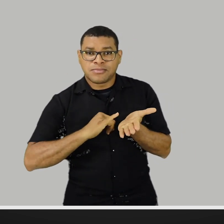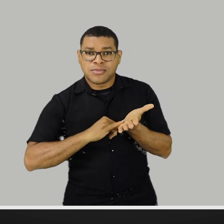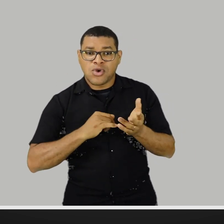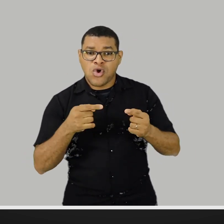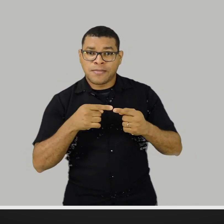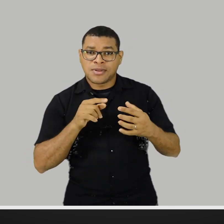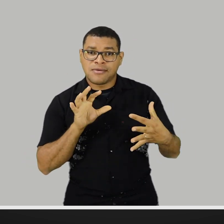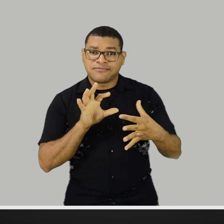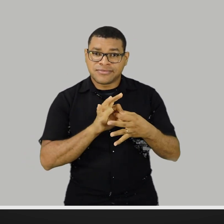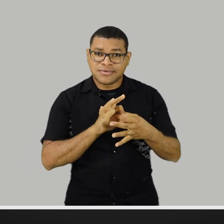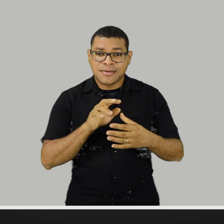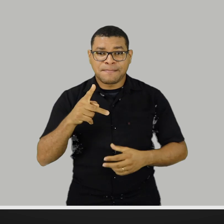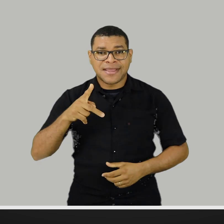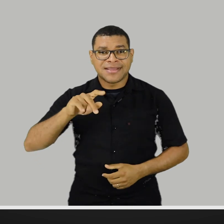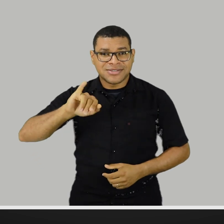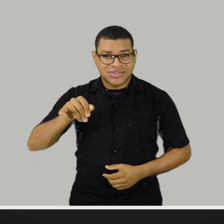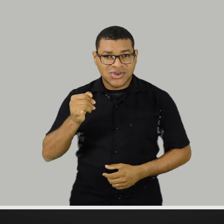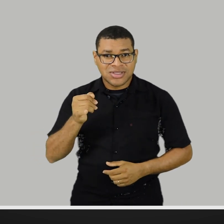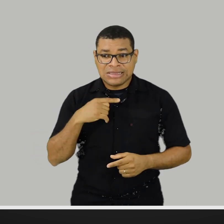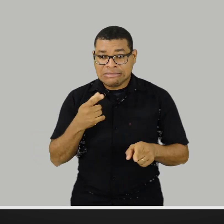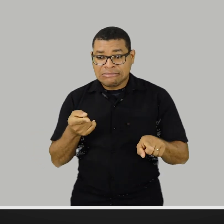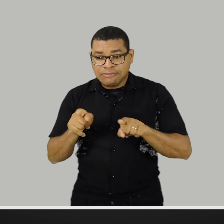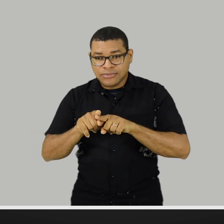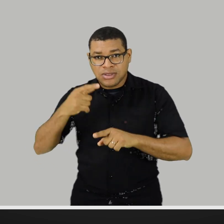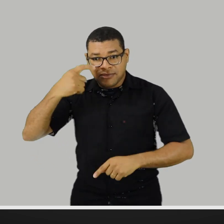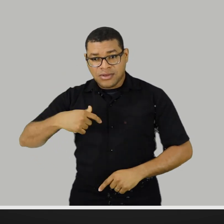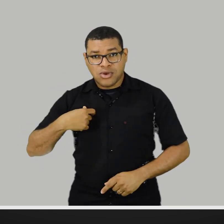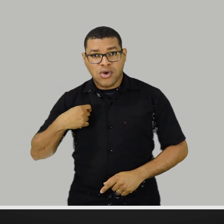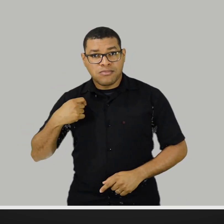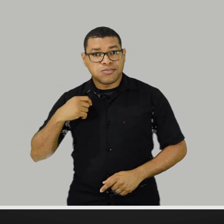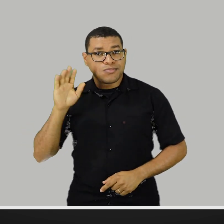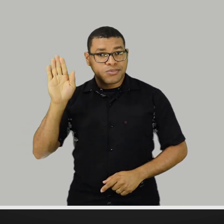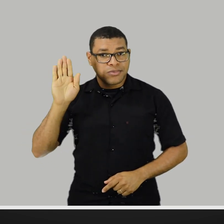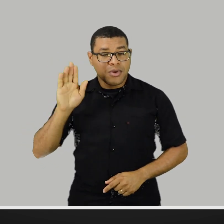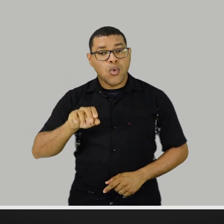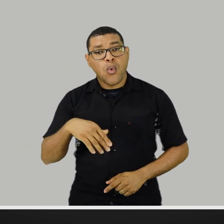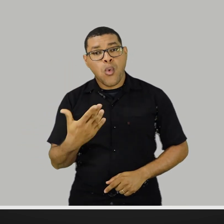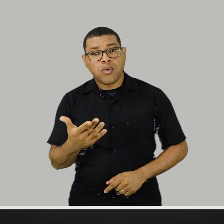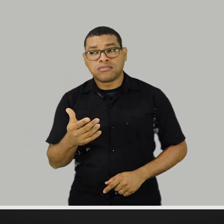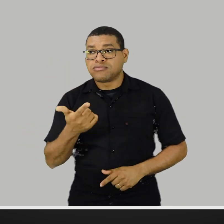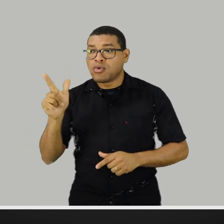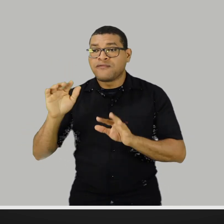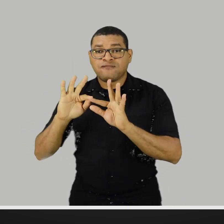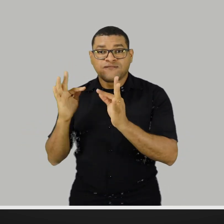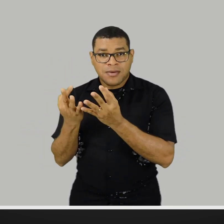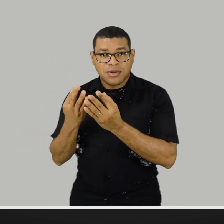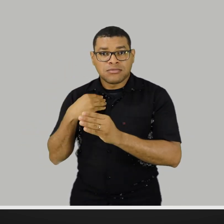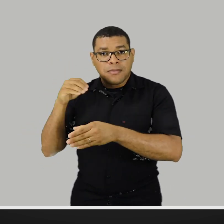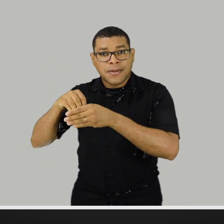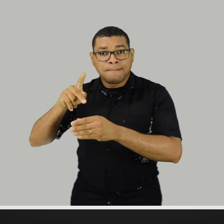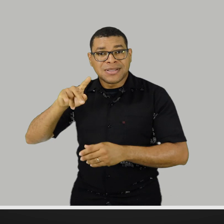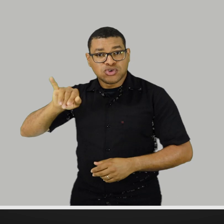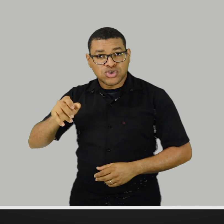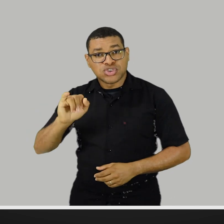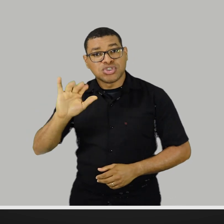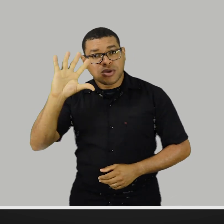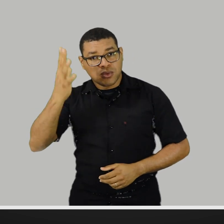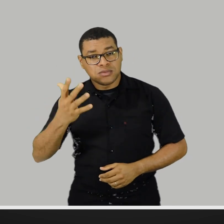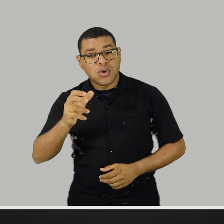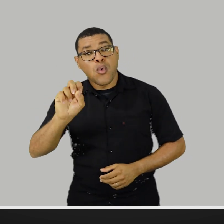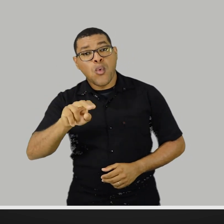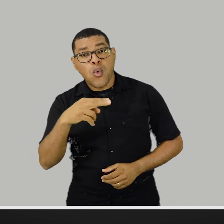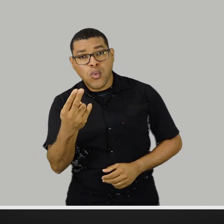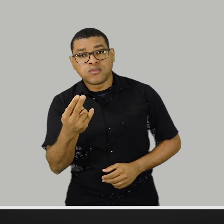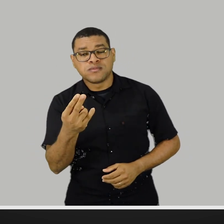jurídicas vinculadas ao candidato ou a membros da família quando for o caso ou efe